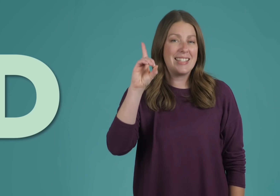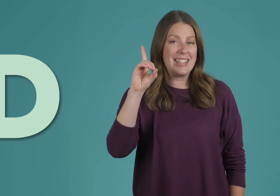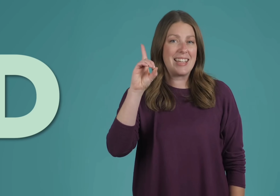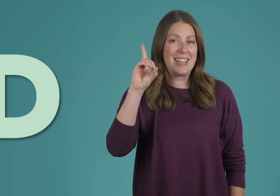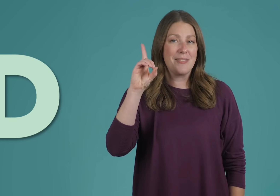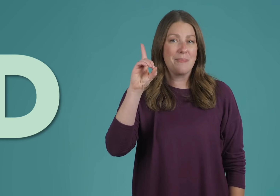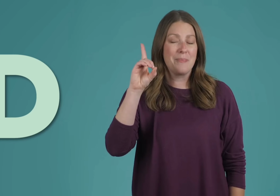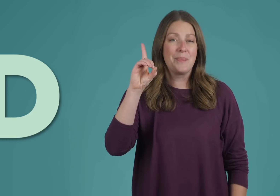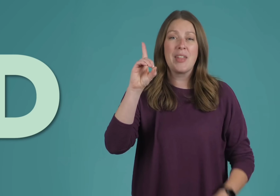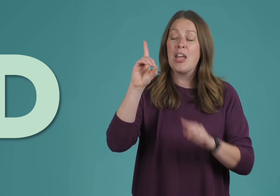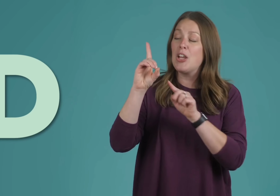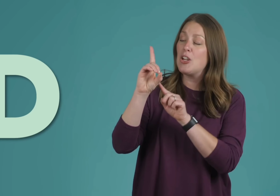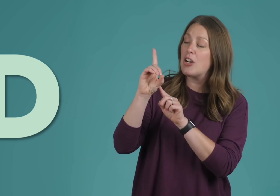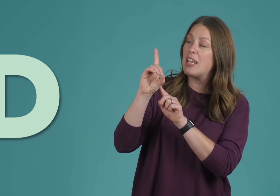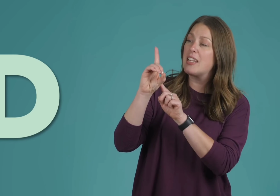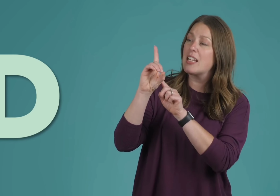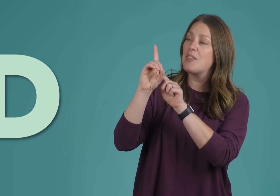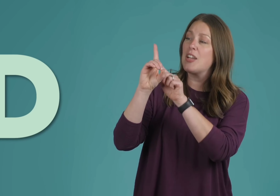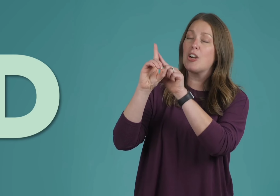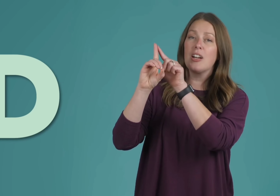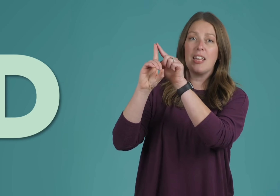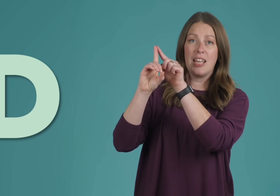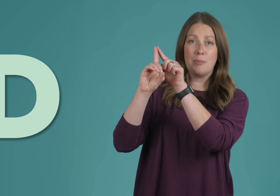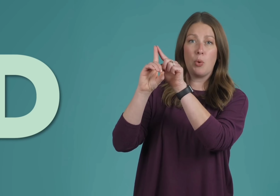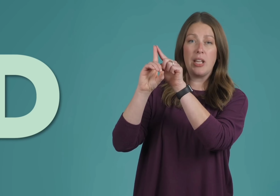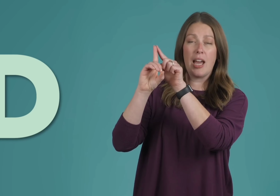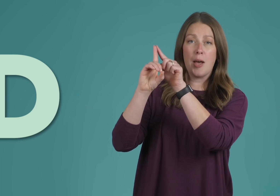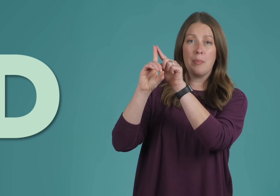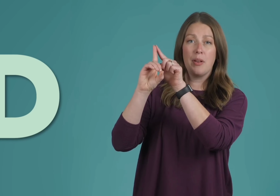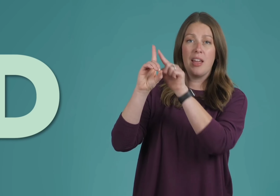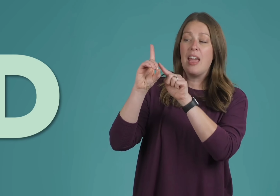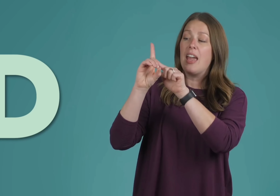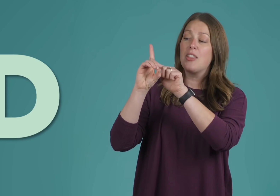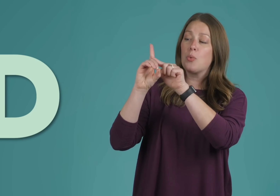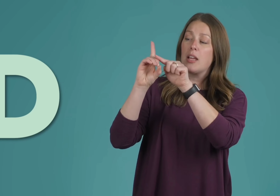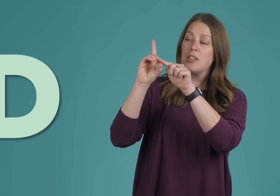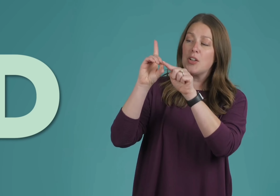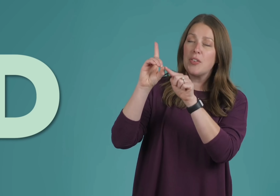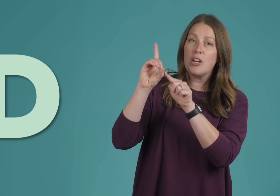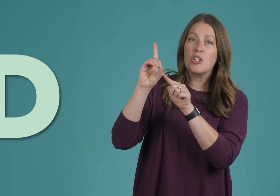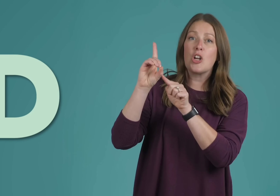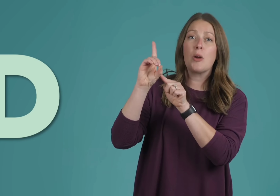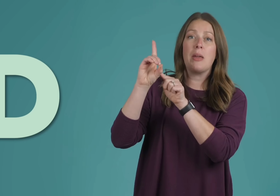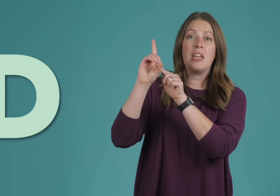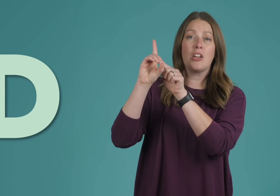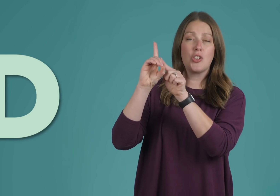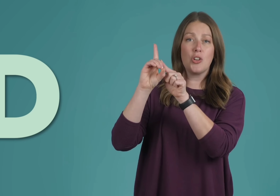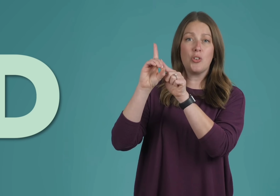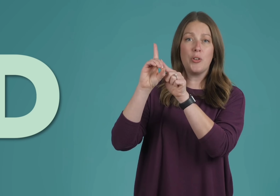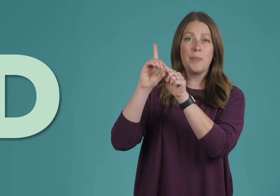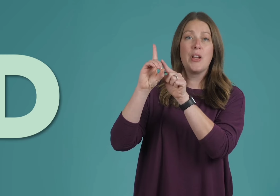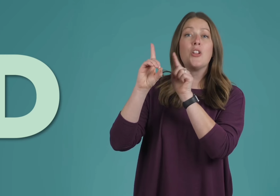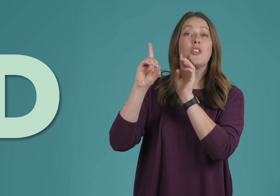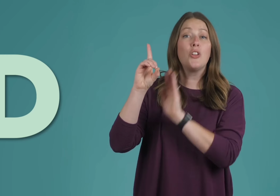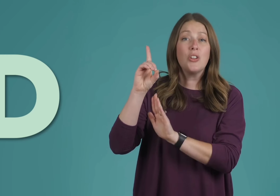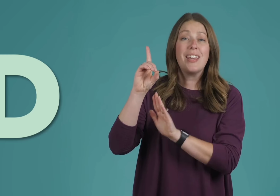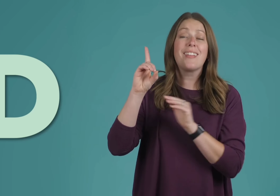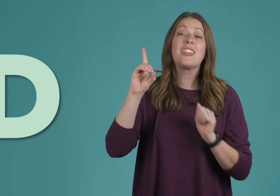D. Lẹ́tà D. Ṣẹ́rí ìka kan ló wà lókè. Mẹ́ta ká